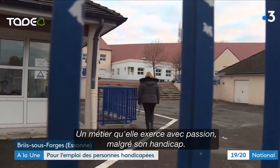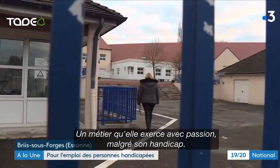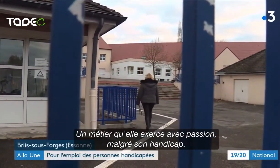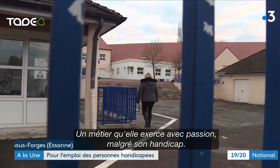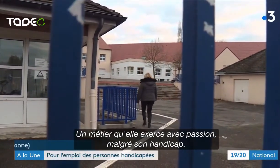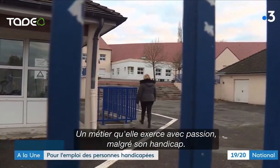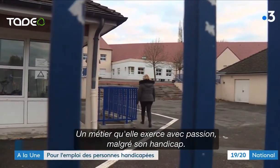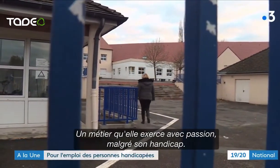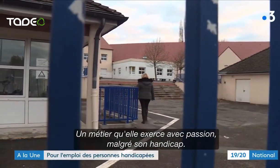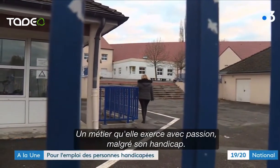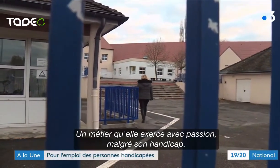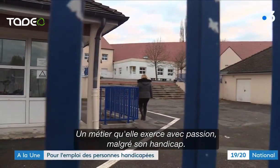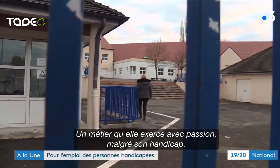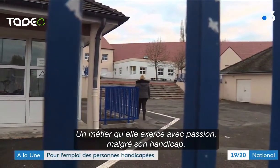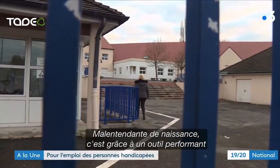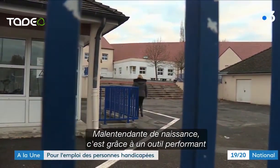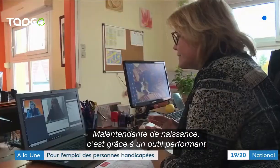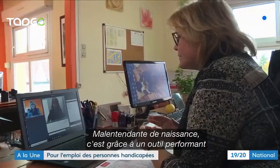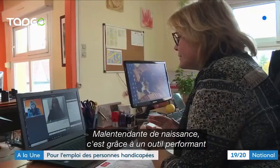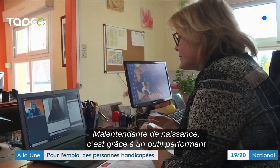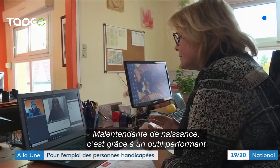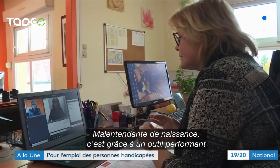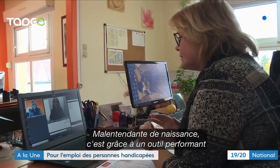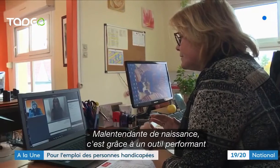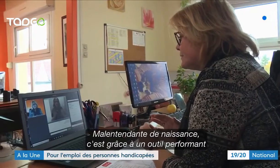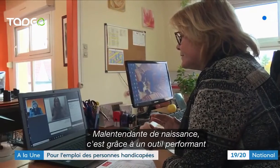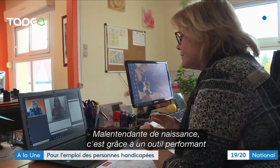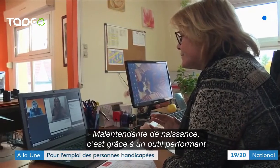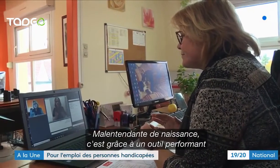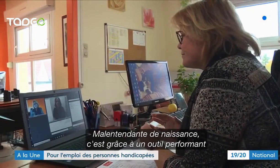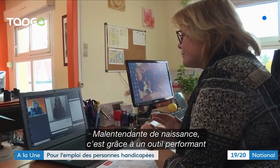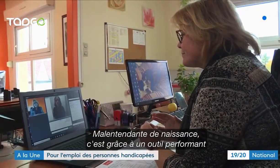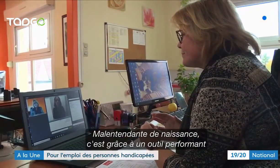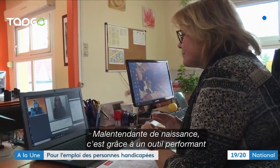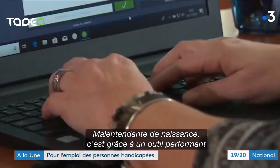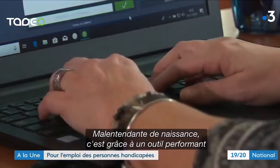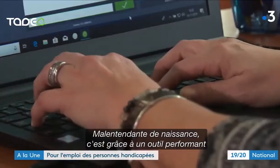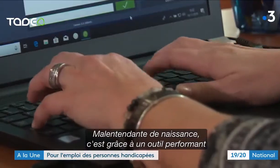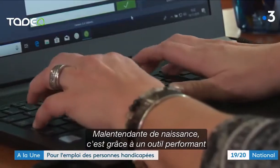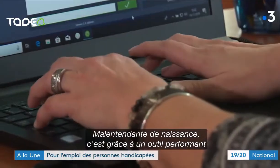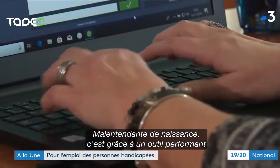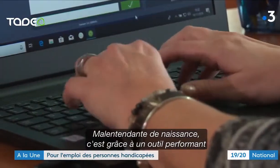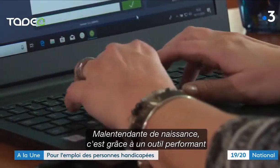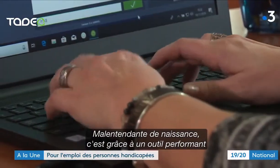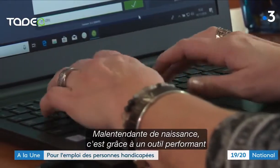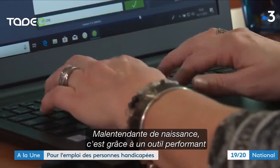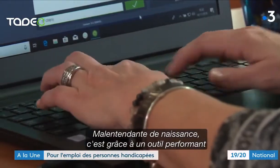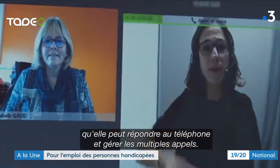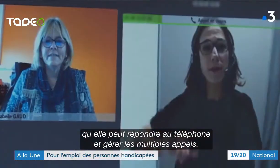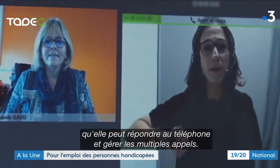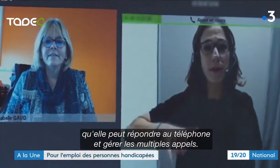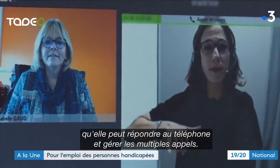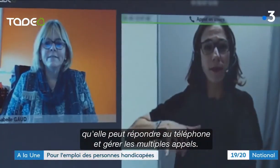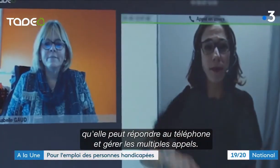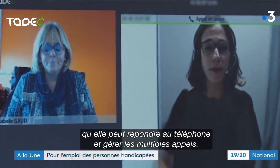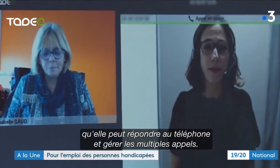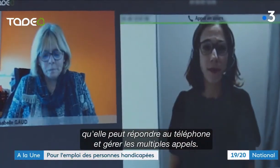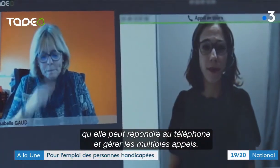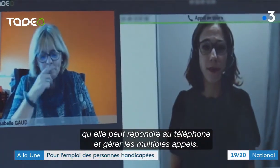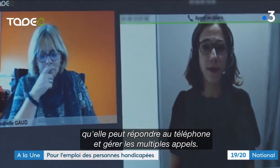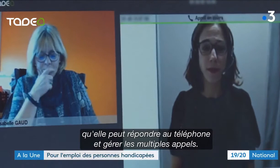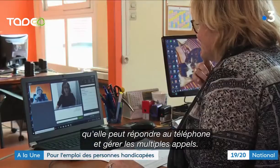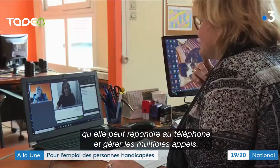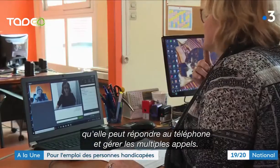passion, malgré son handicap. Malentendante de naissance, c'est grâce à un outil performant qu'elle peut répondre au